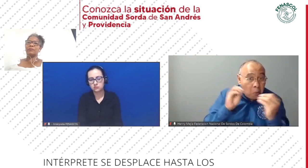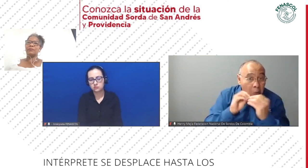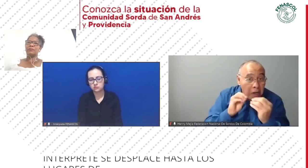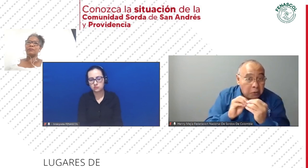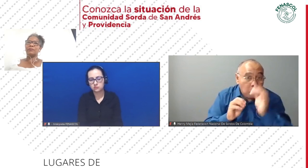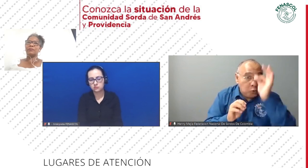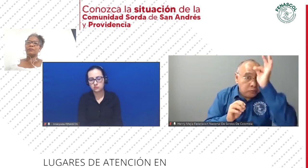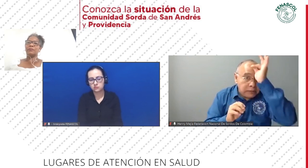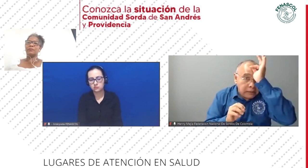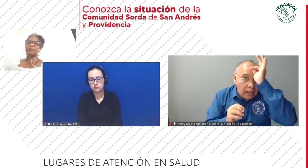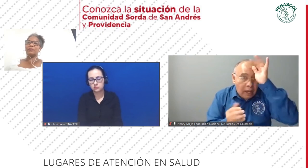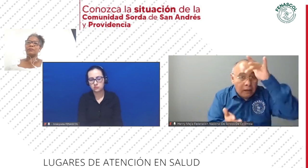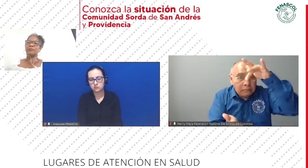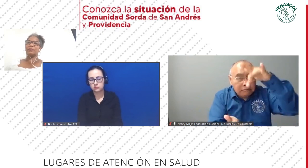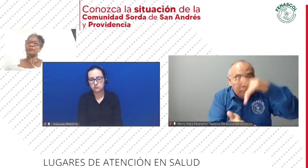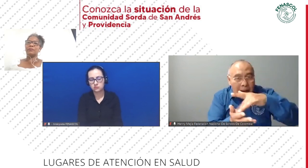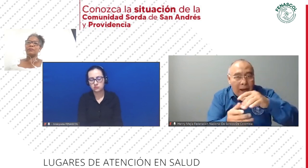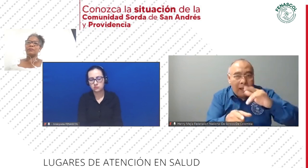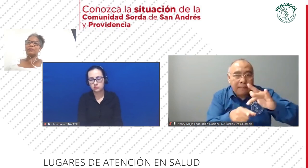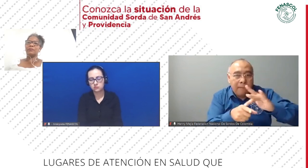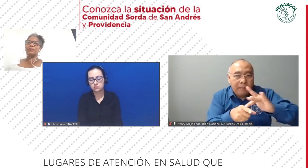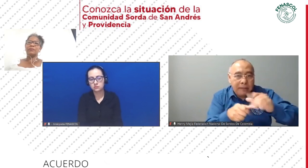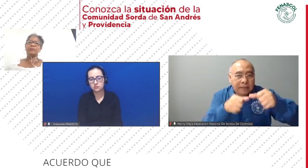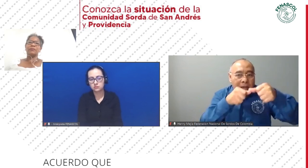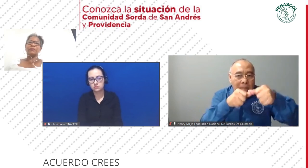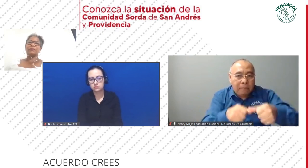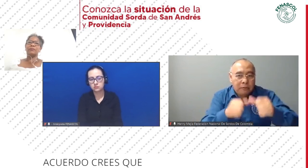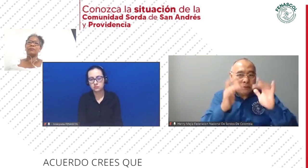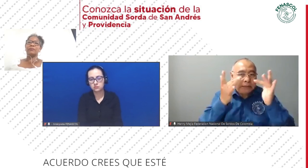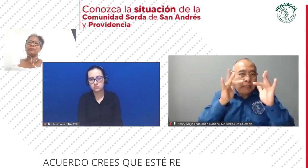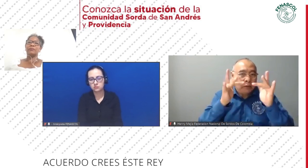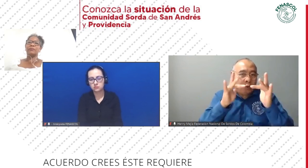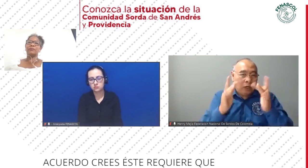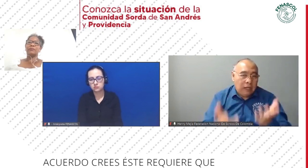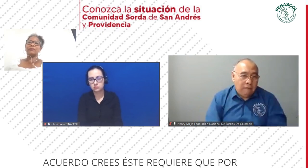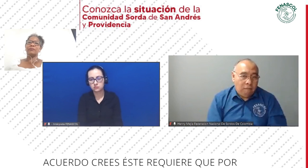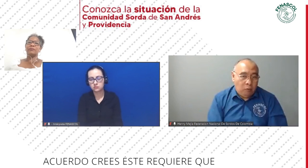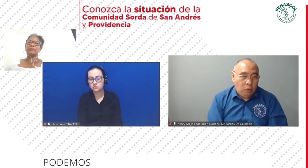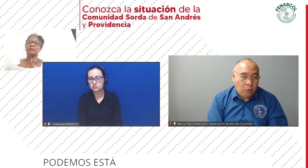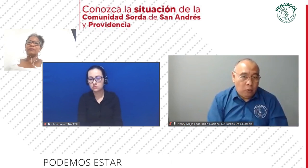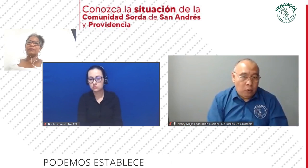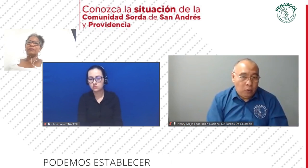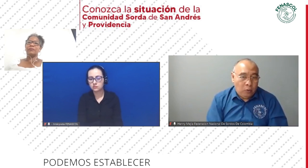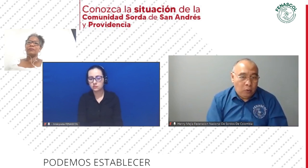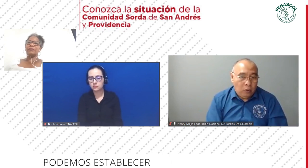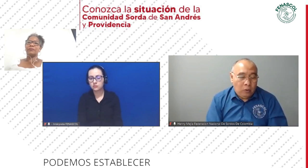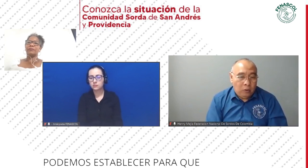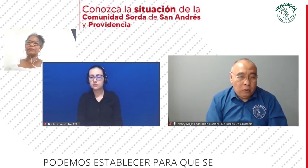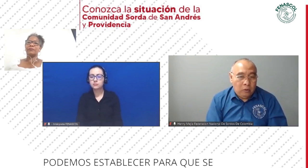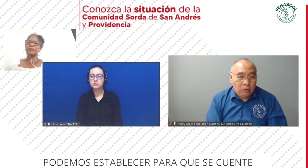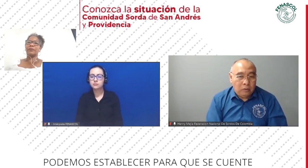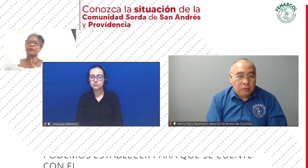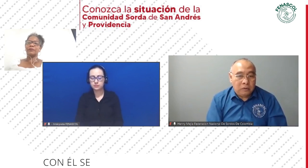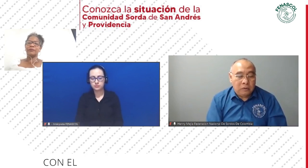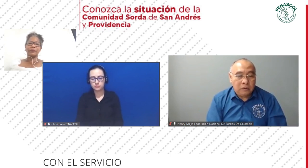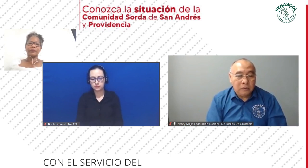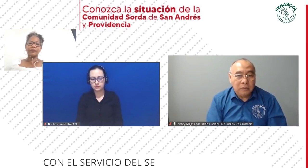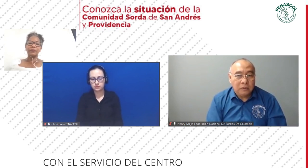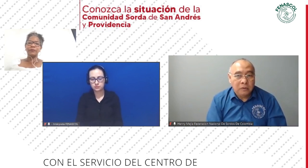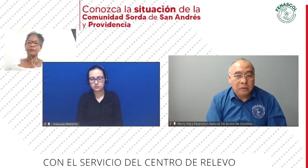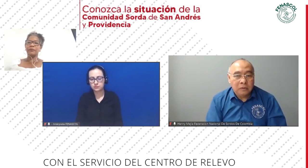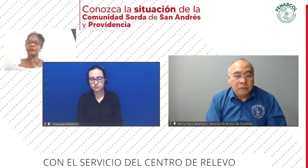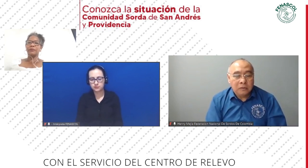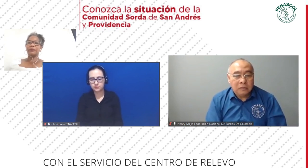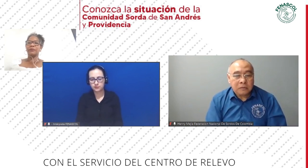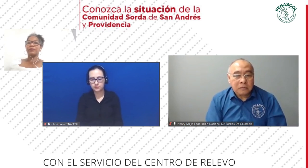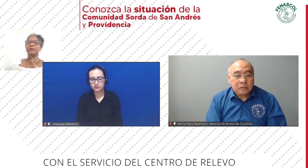lugares de atención en salud qué acuerdo crees que se requiere que podemos establecer para que se cuente con el servicio del centro de